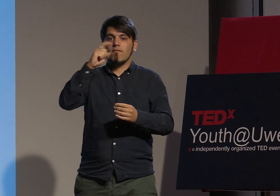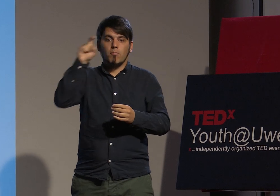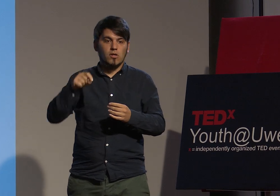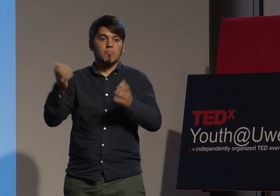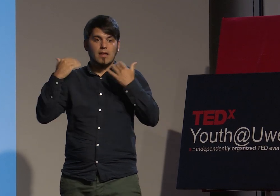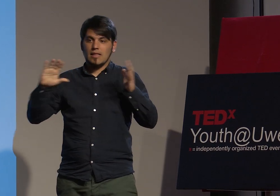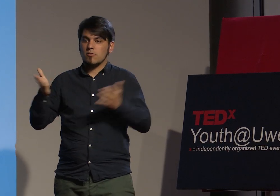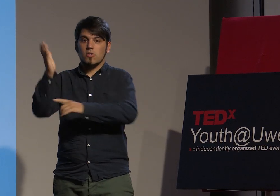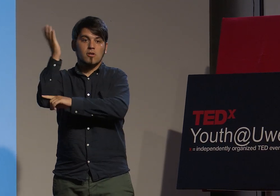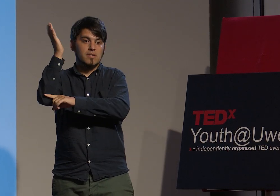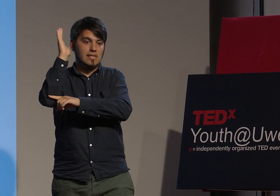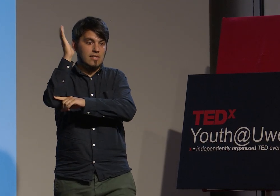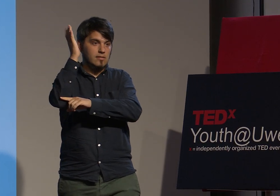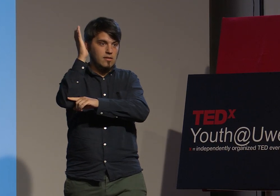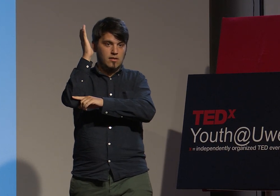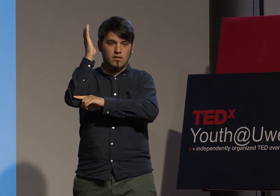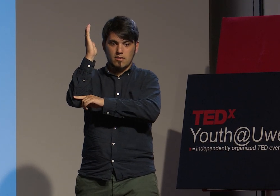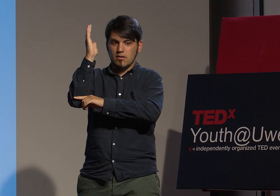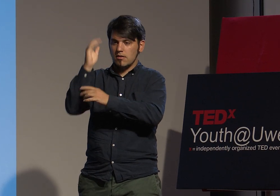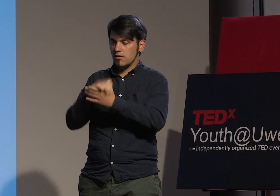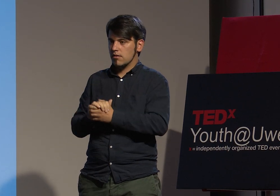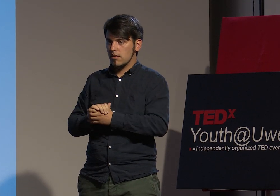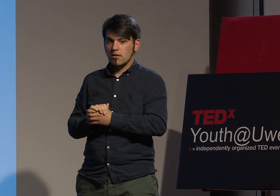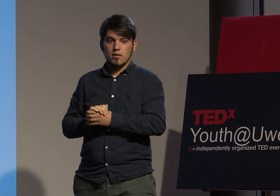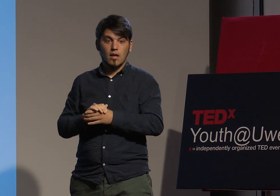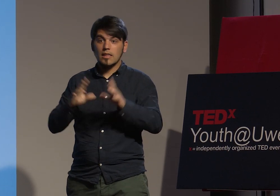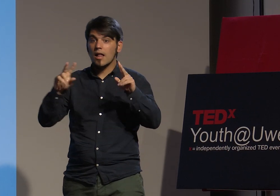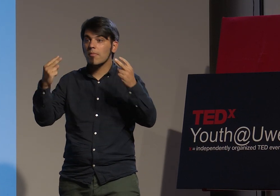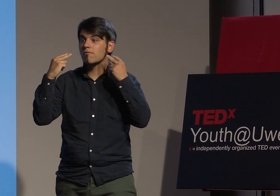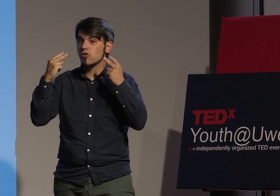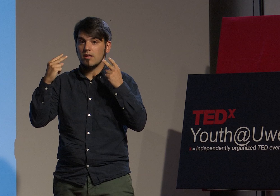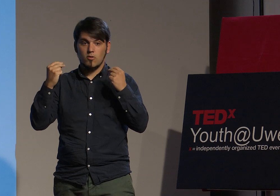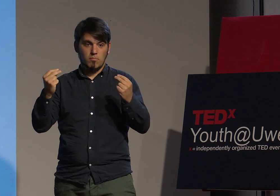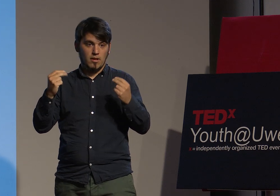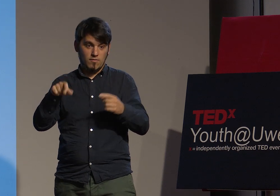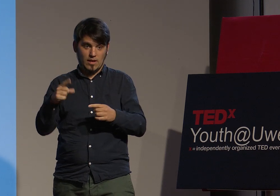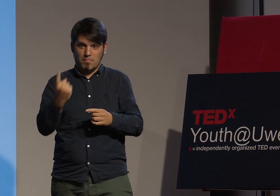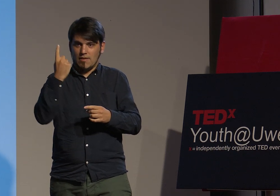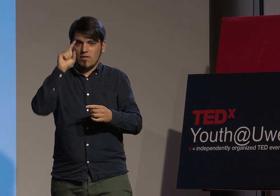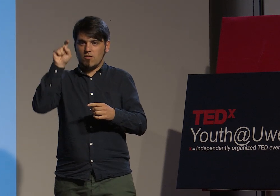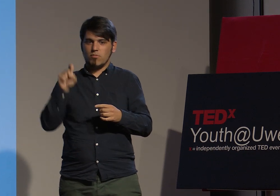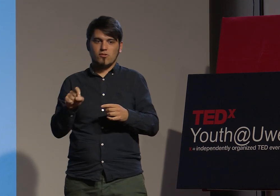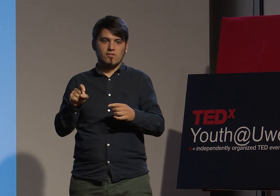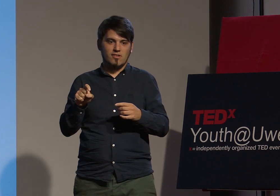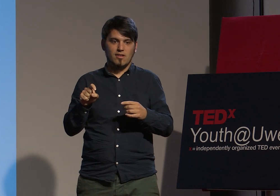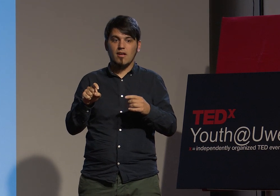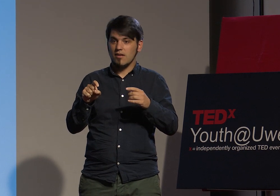Аз от години съм обучител по различни мероприятия и събития и винаги задавам този въпрос. Това е първият